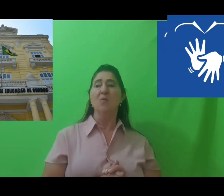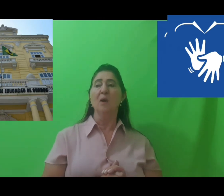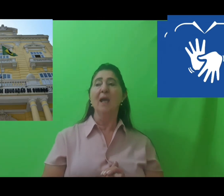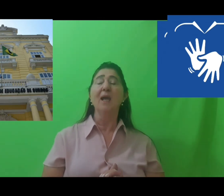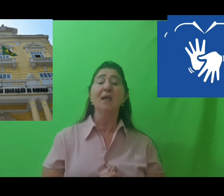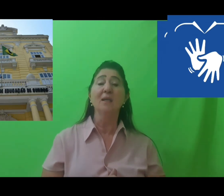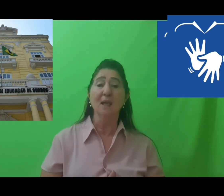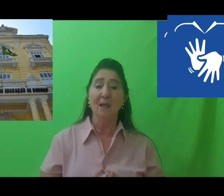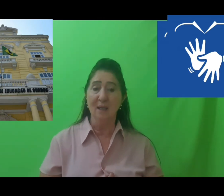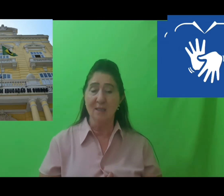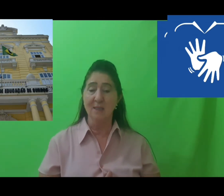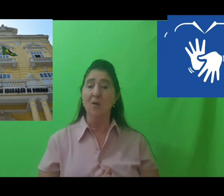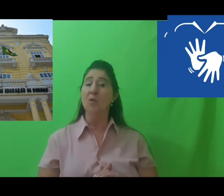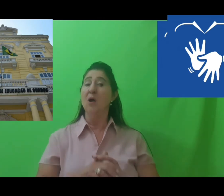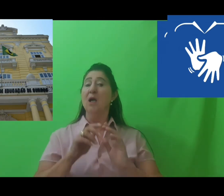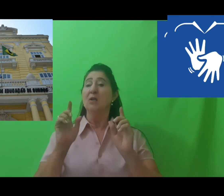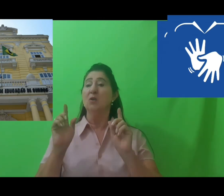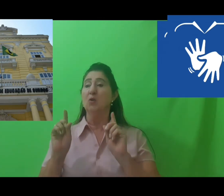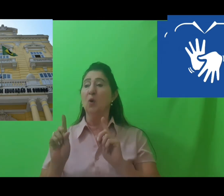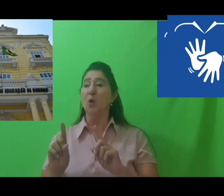e Integração dos